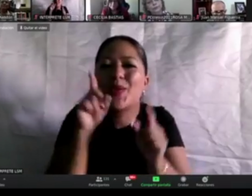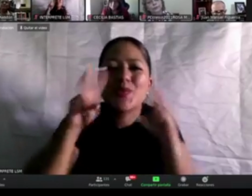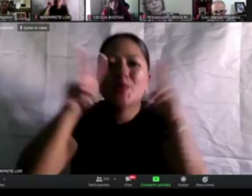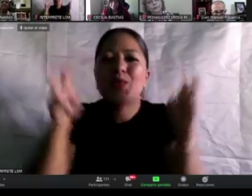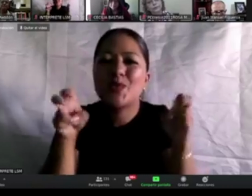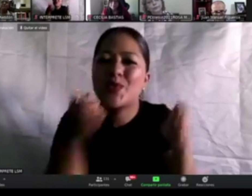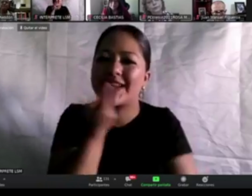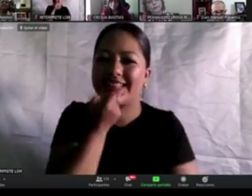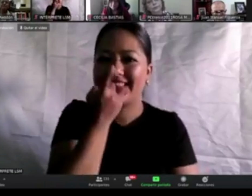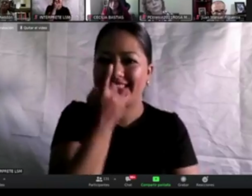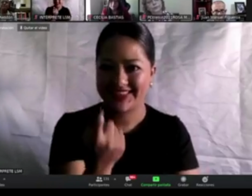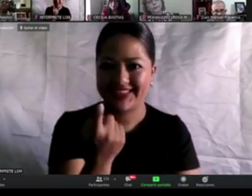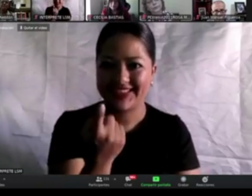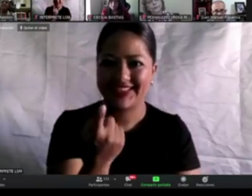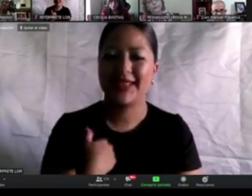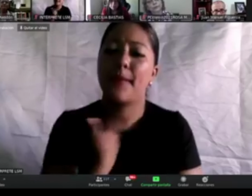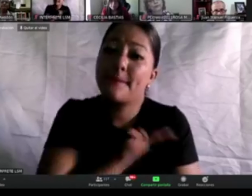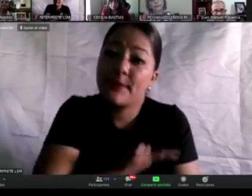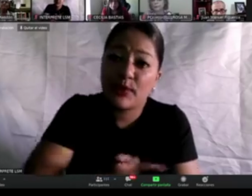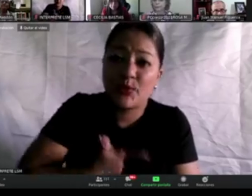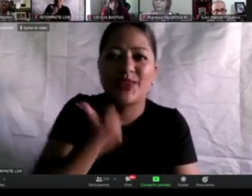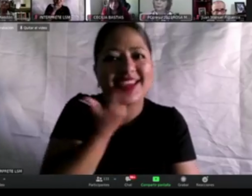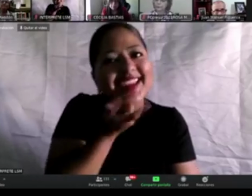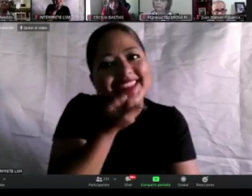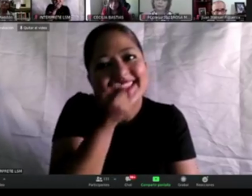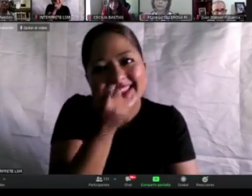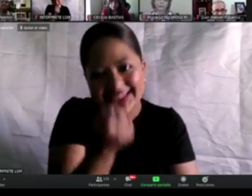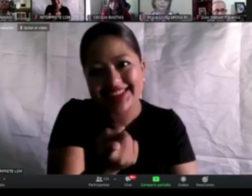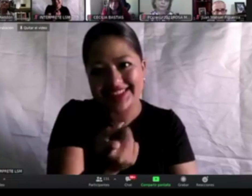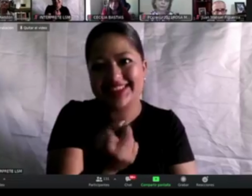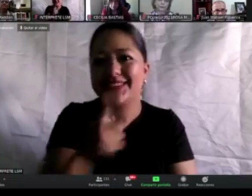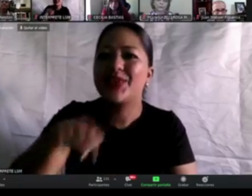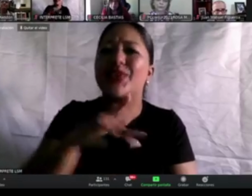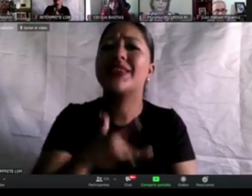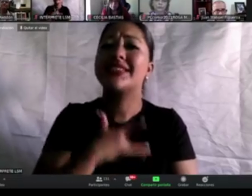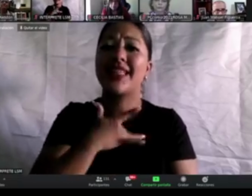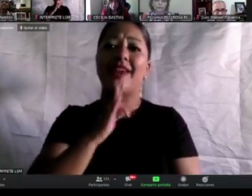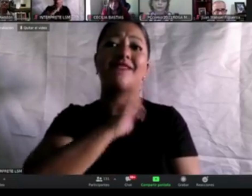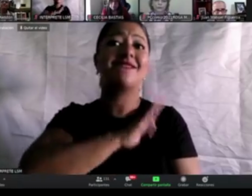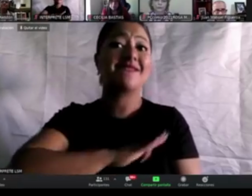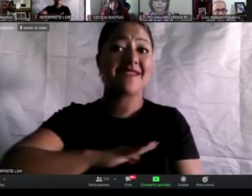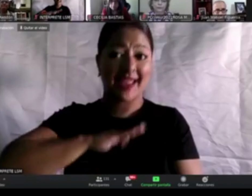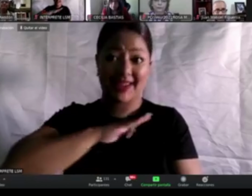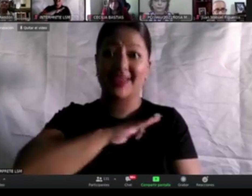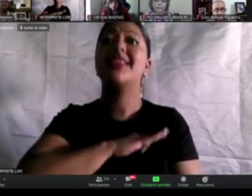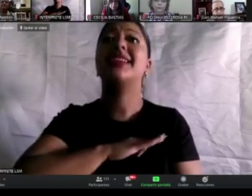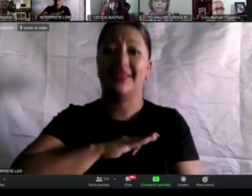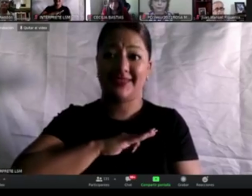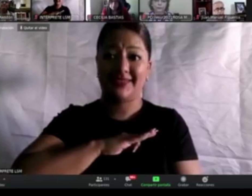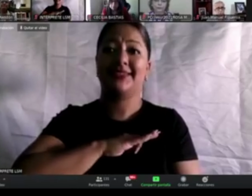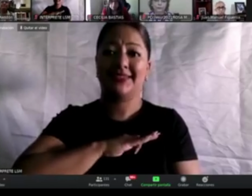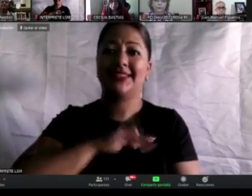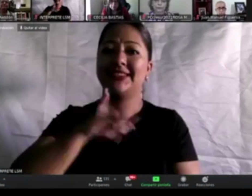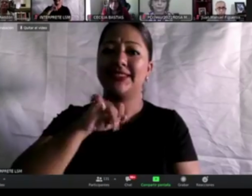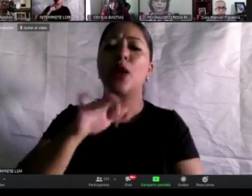que me gustaría decirle es que siéntanse felices por por